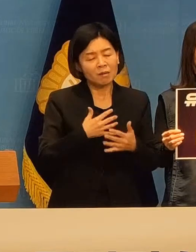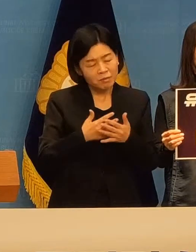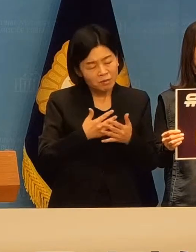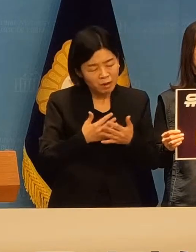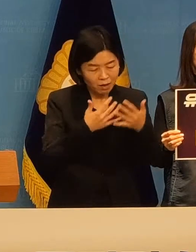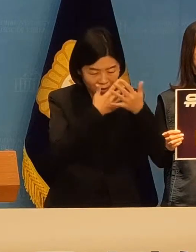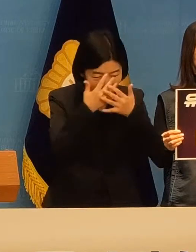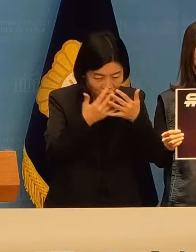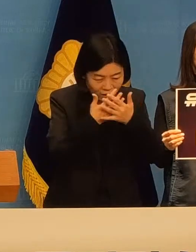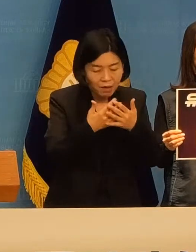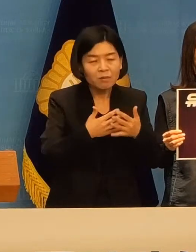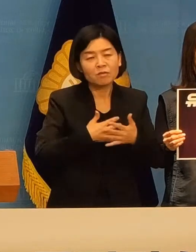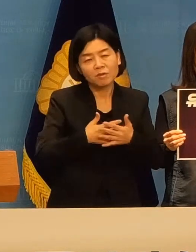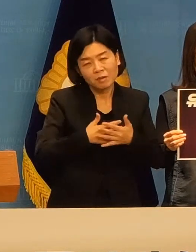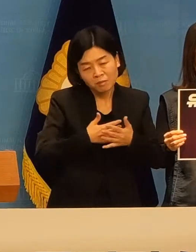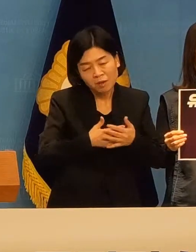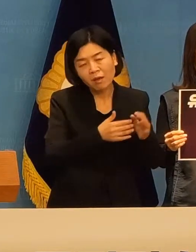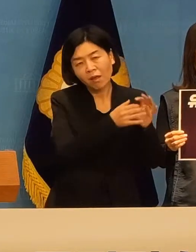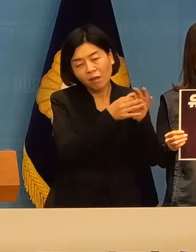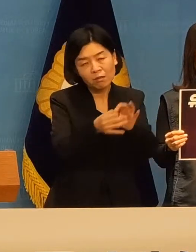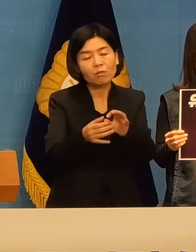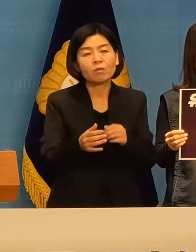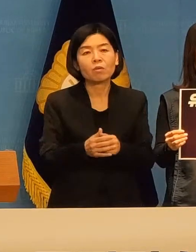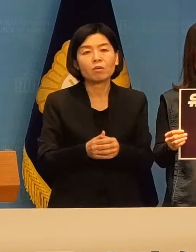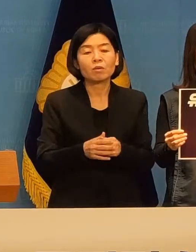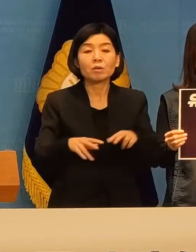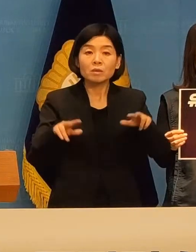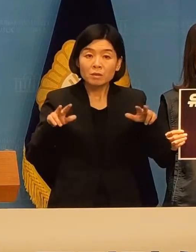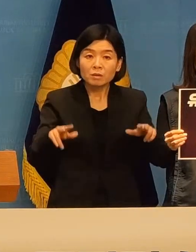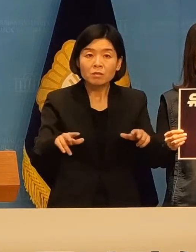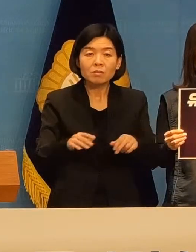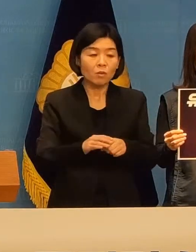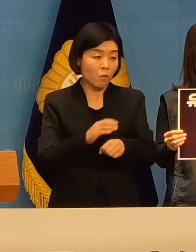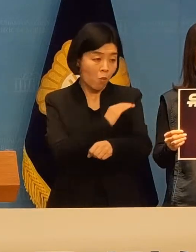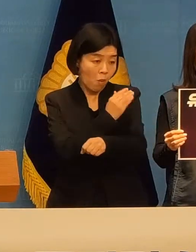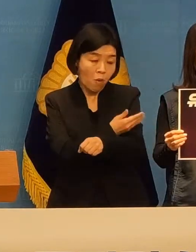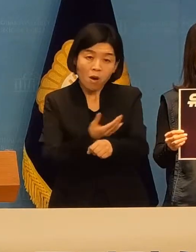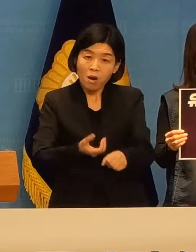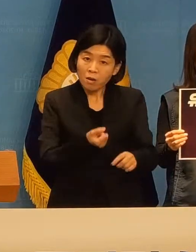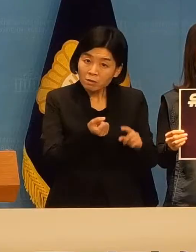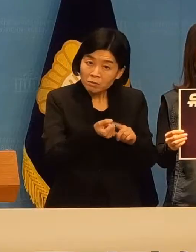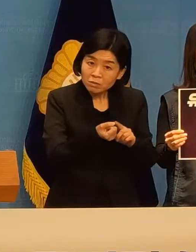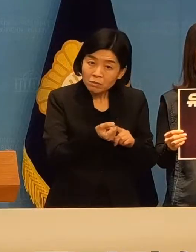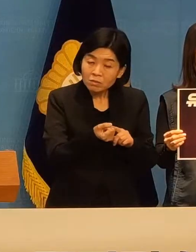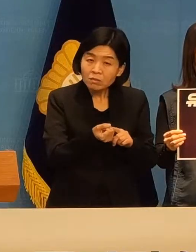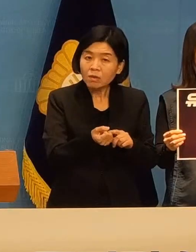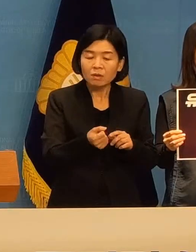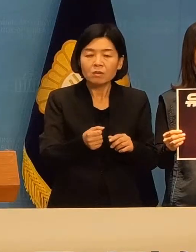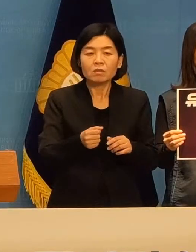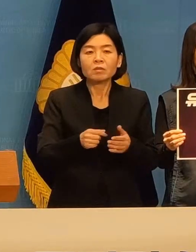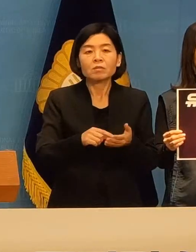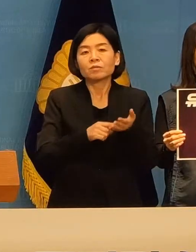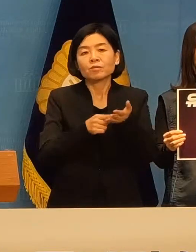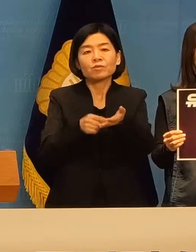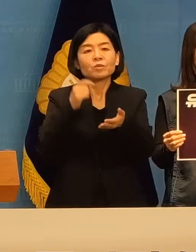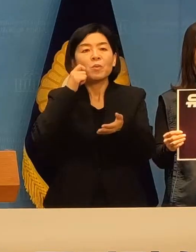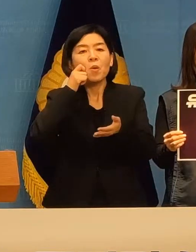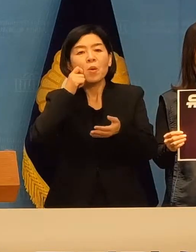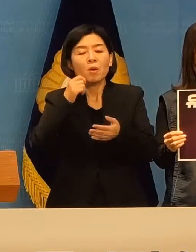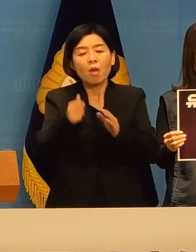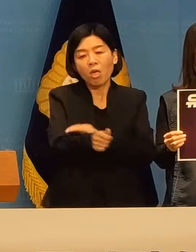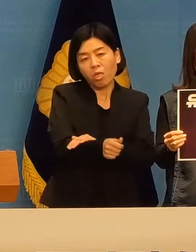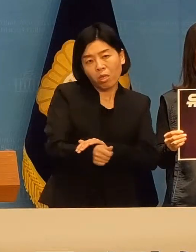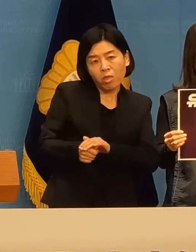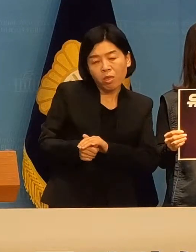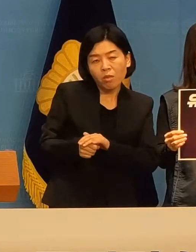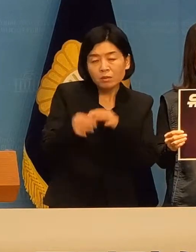불안감이 확산되었고 지금껏 보장되어 왔던 권리도 제대로 주장하지 못하고 위축되어서 사측